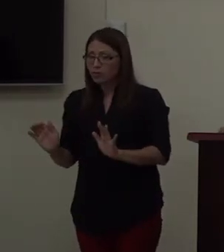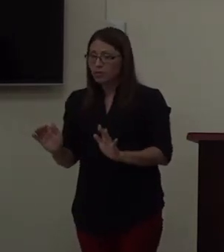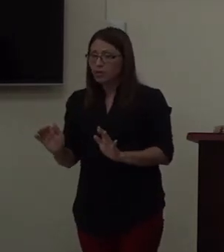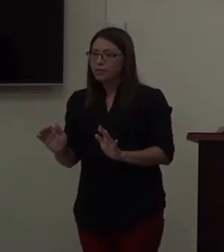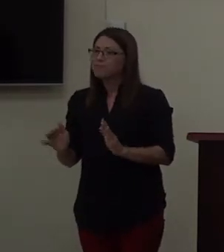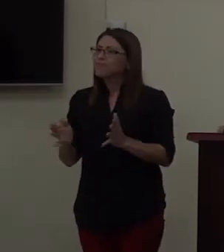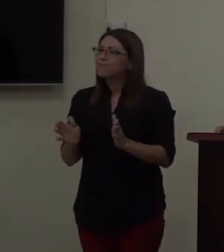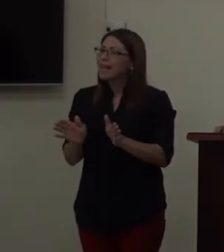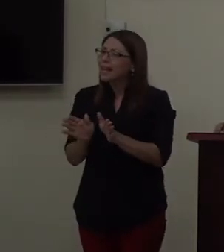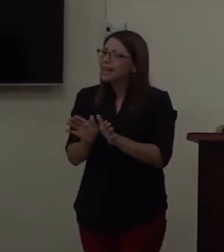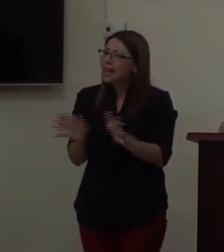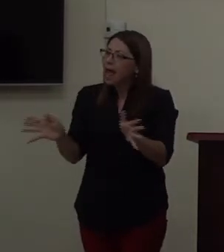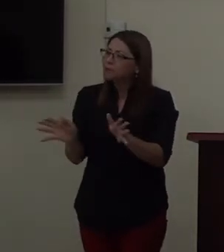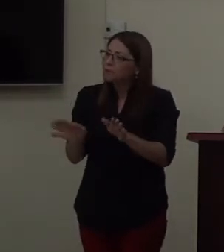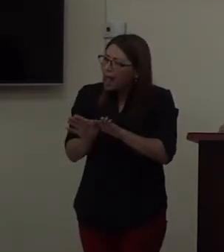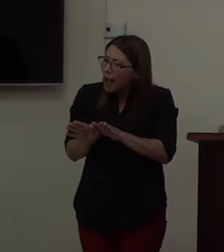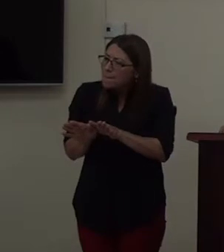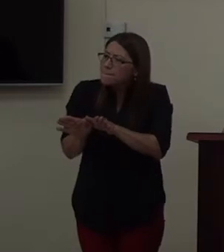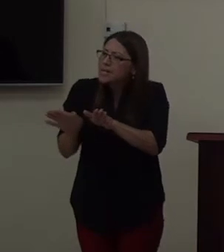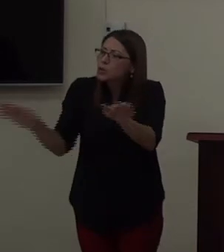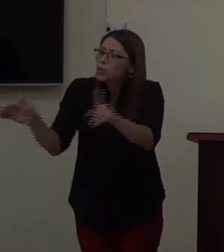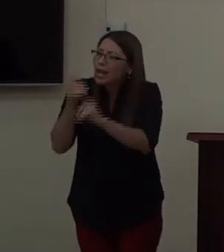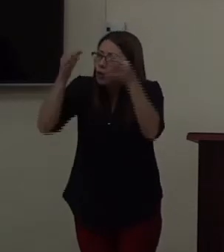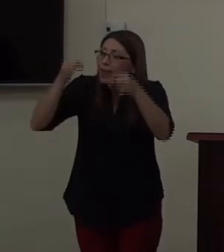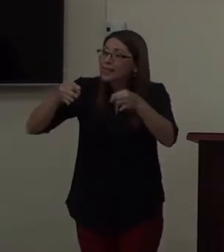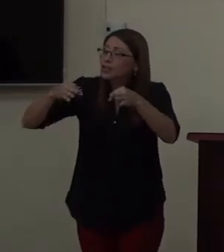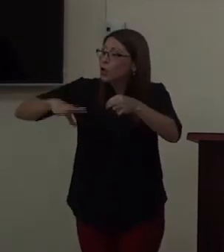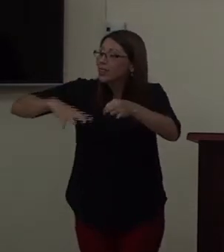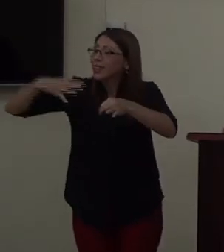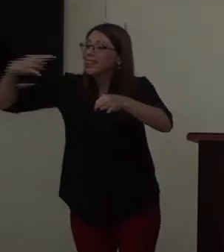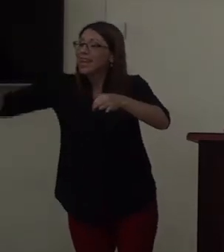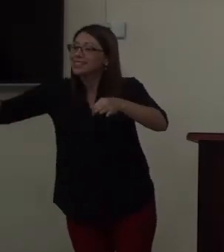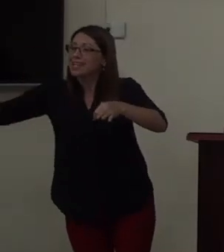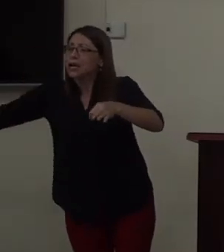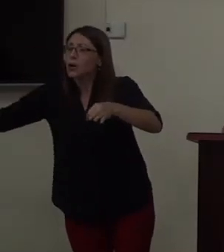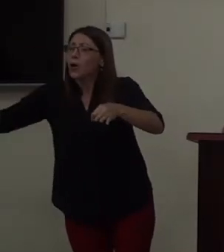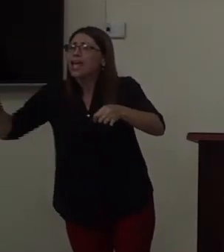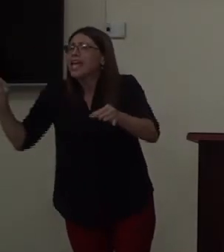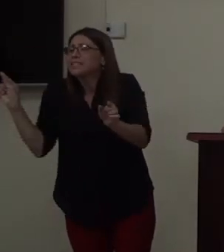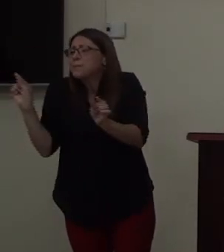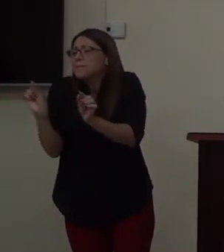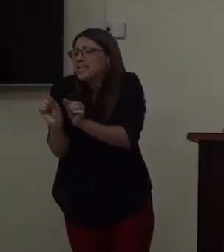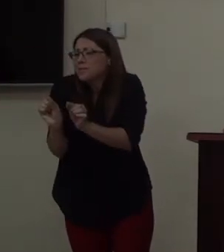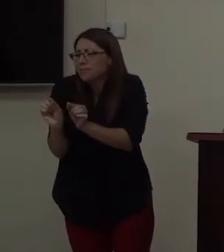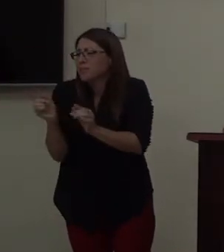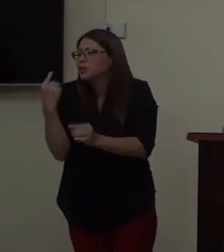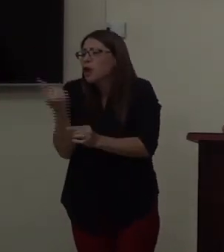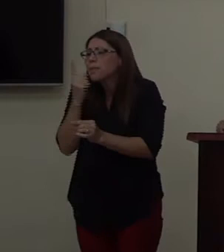la amplitud de la decisión que toma el externo es mínima, mínima, mínima, ¿verdad? Es de un aspecto puramente técnico,